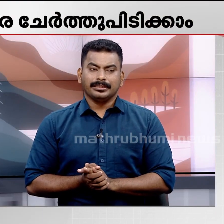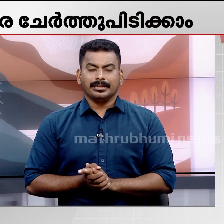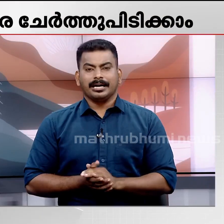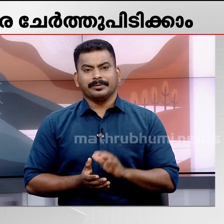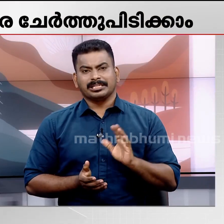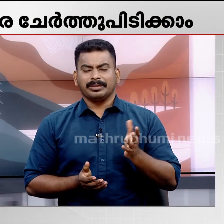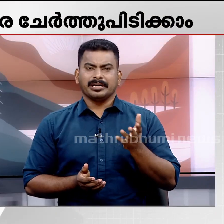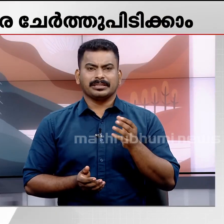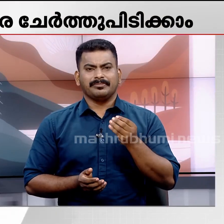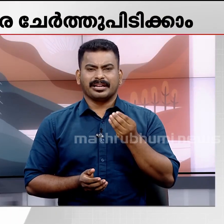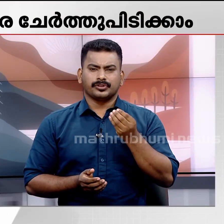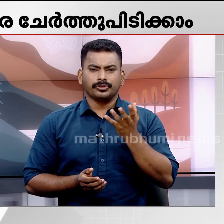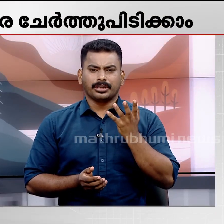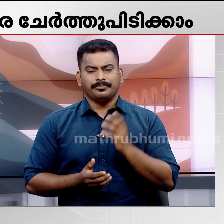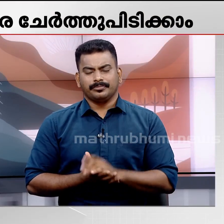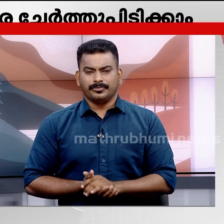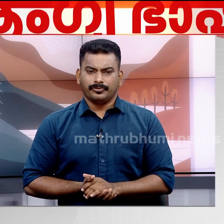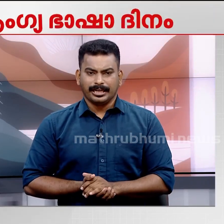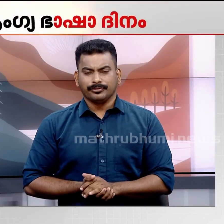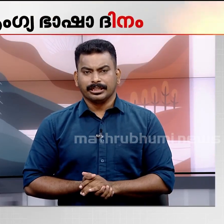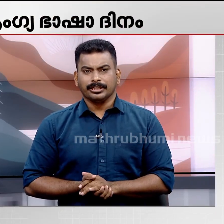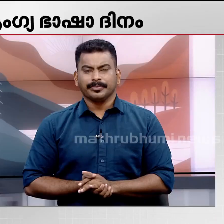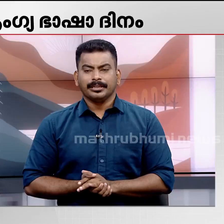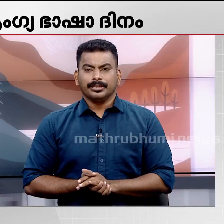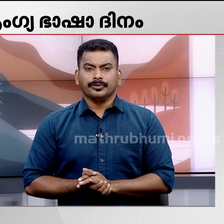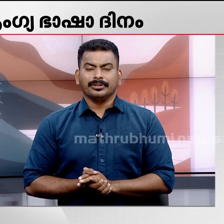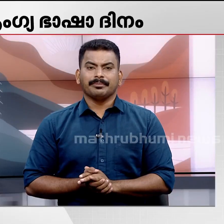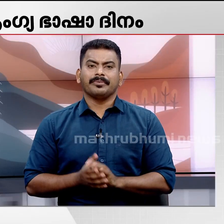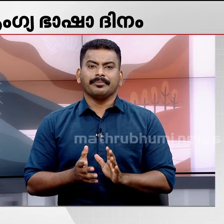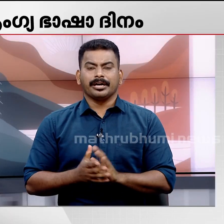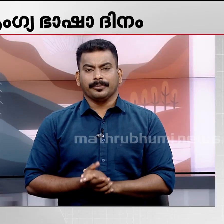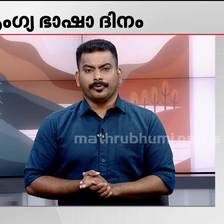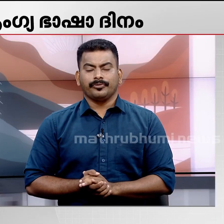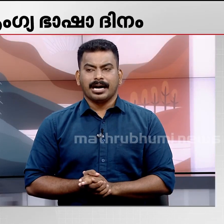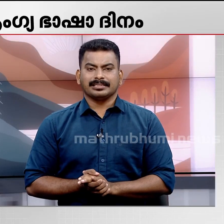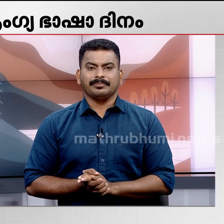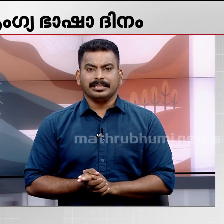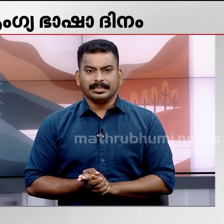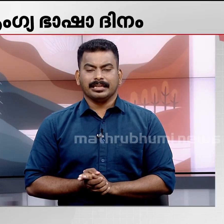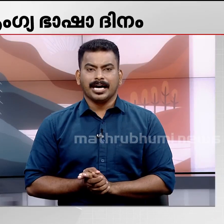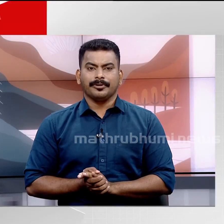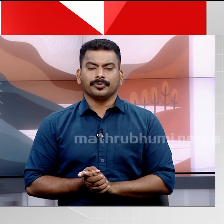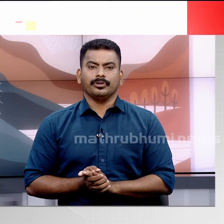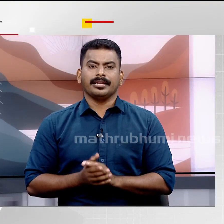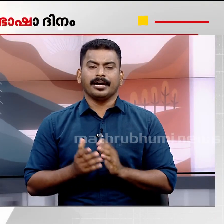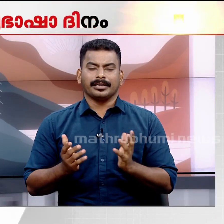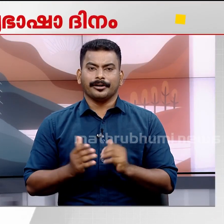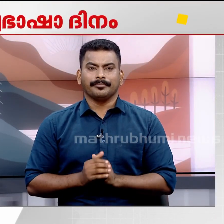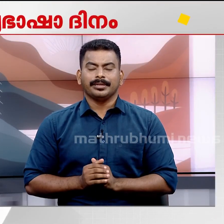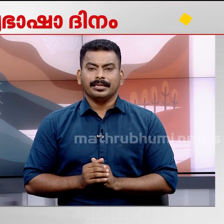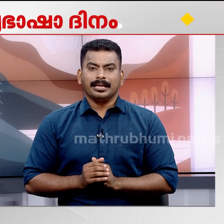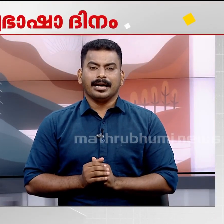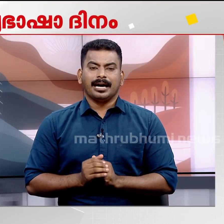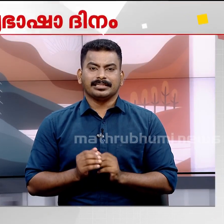മുമ്പ് ആംഗ്യഭാഷ പരിഭാഷ വളരെ ചുരുക്കം ഉണ്ടായിരുന്നു എങ്കിലും ഇതൊരു നിയമമായി മാറിയപ്പോൾ ആക്സസിബിലിറ്റി, എല്ലാവരും തുല്യരായി